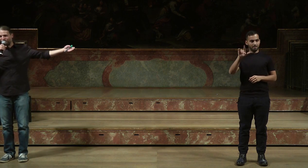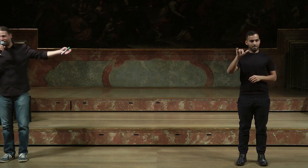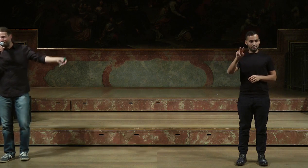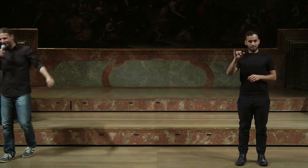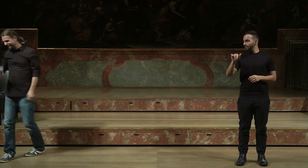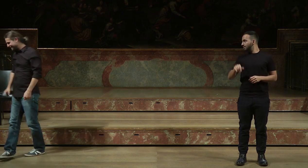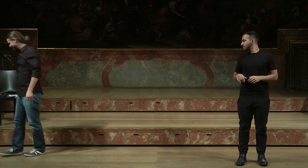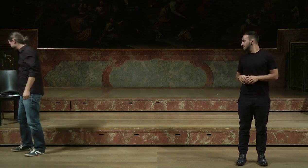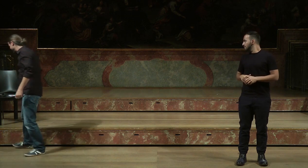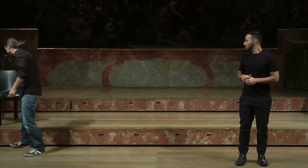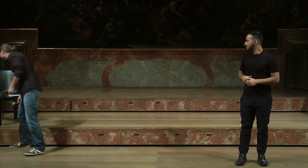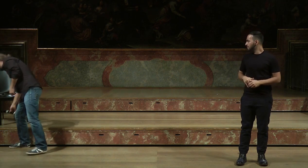Obermoser.